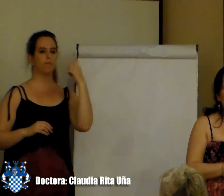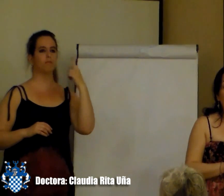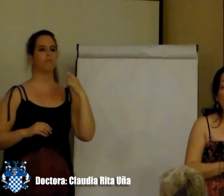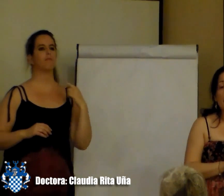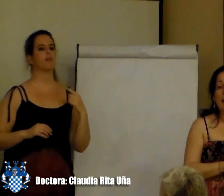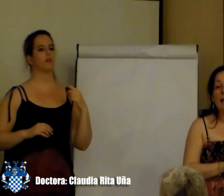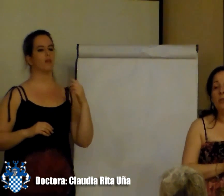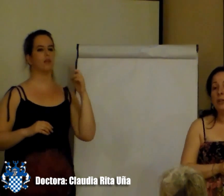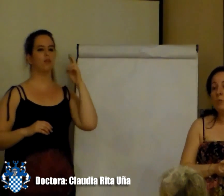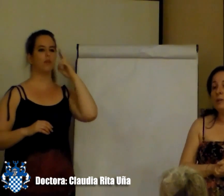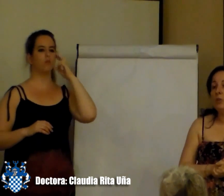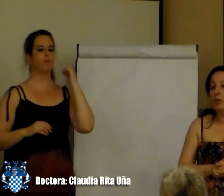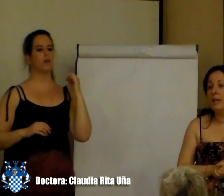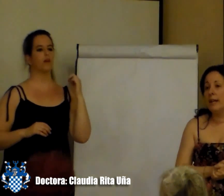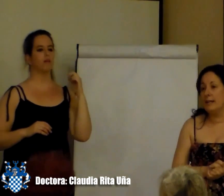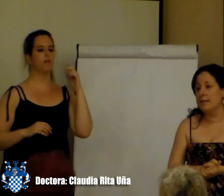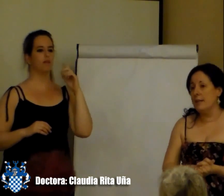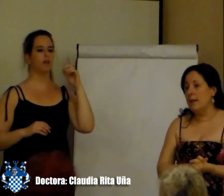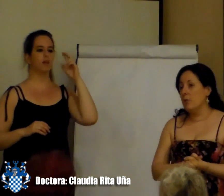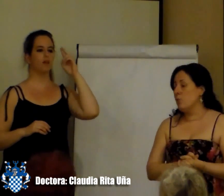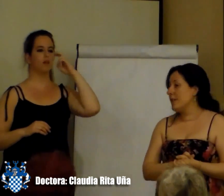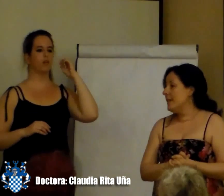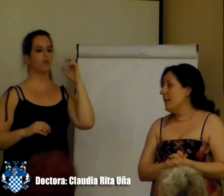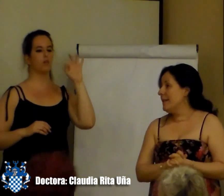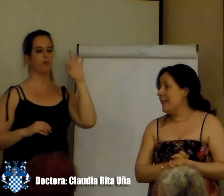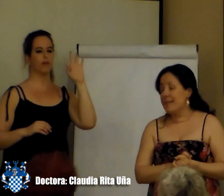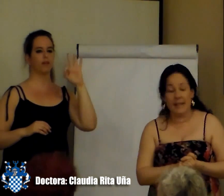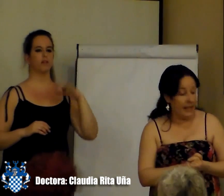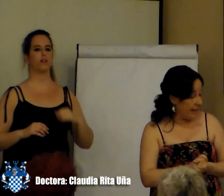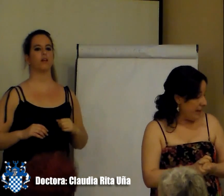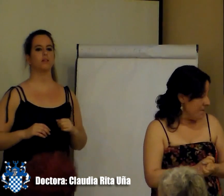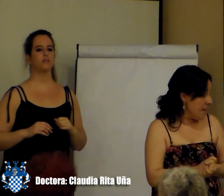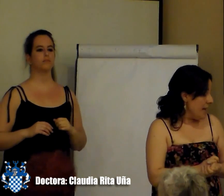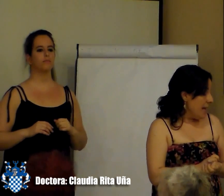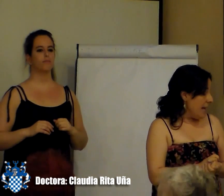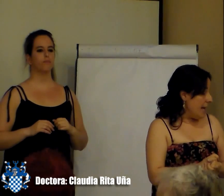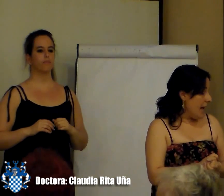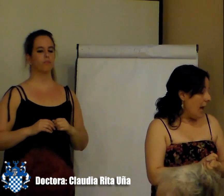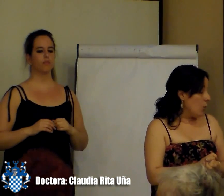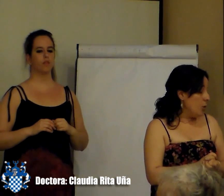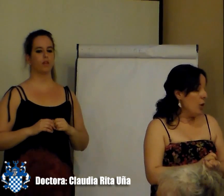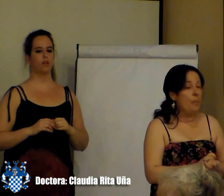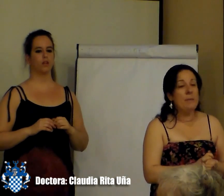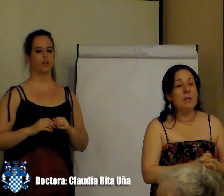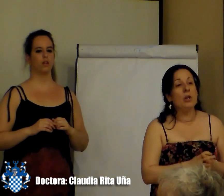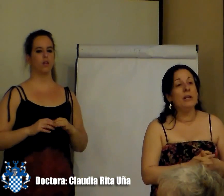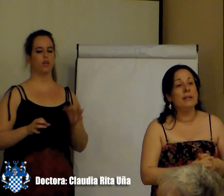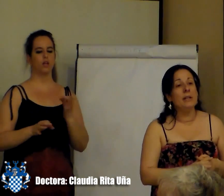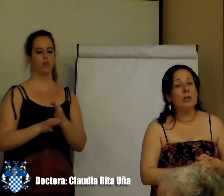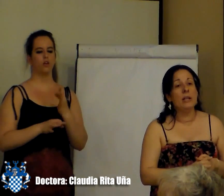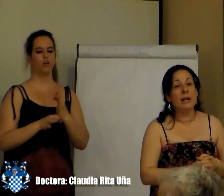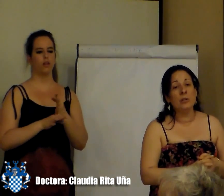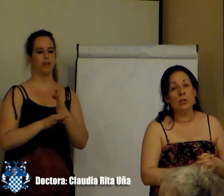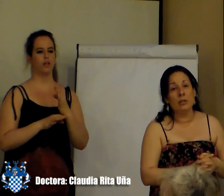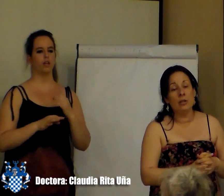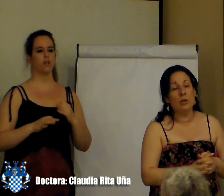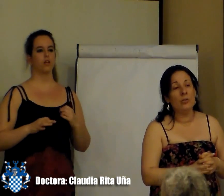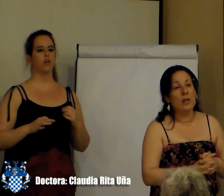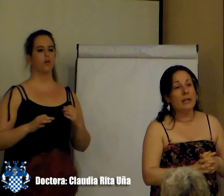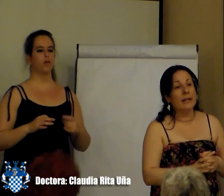Colegio Americano de Reumatología, cuya sigla es ACR, acuñó los primeros